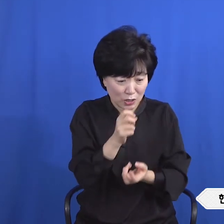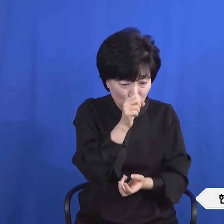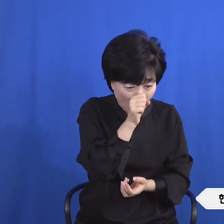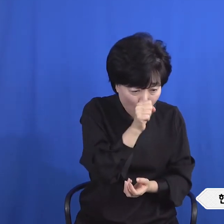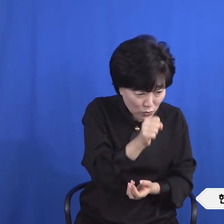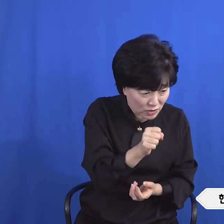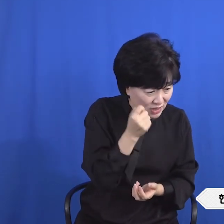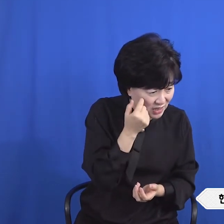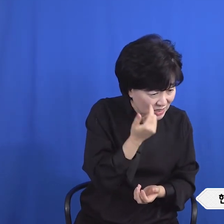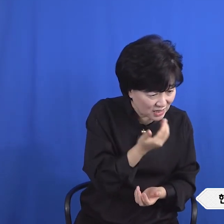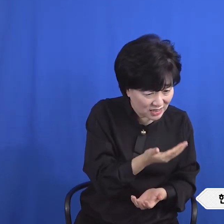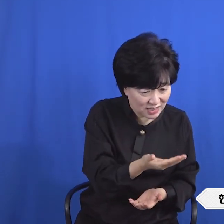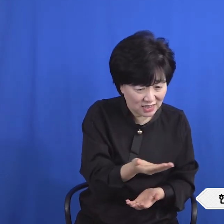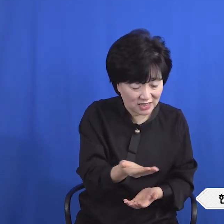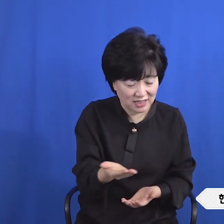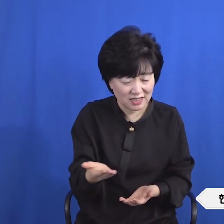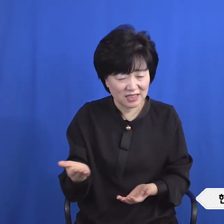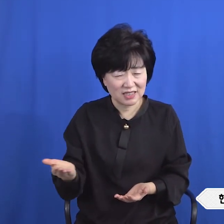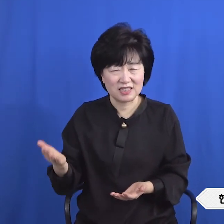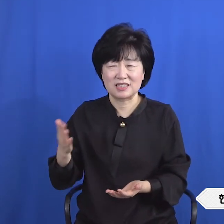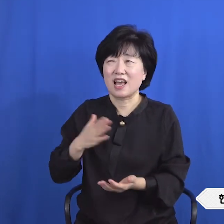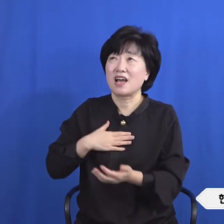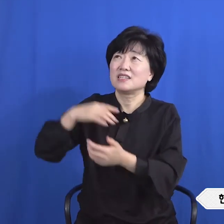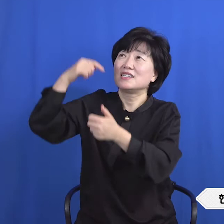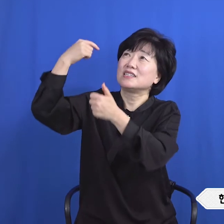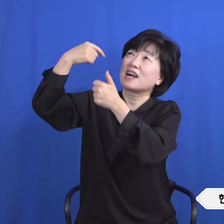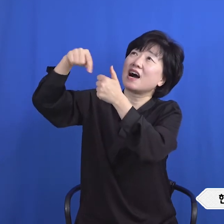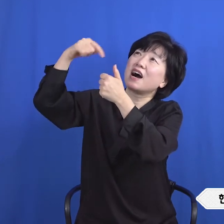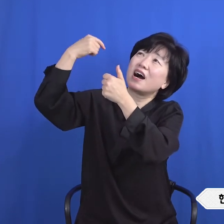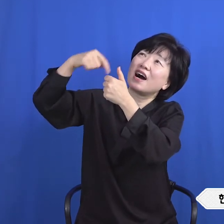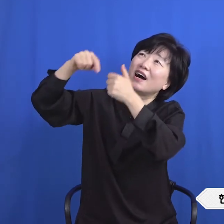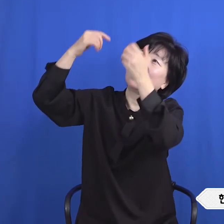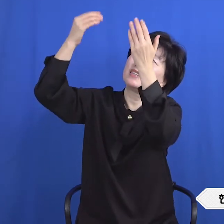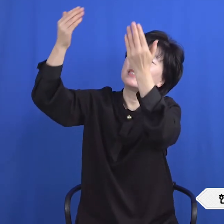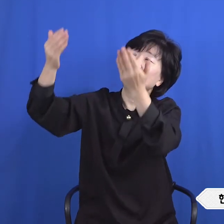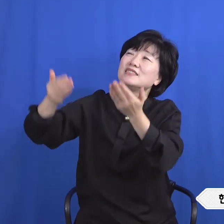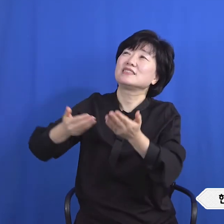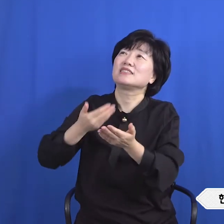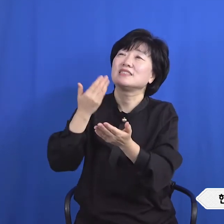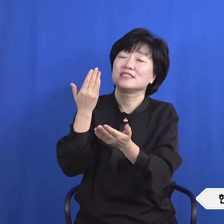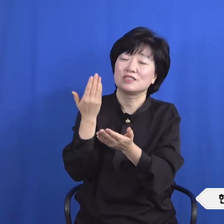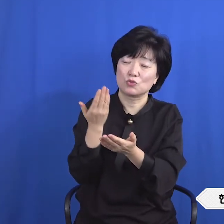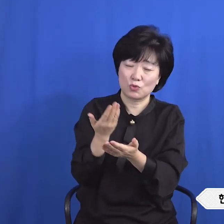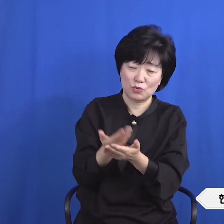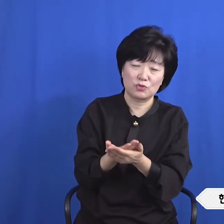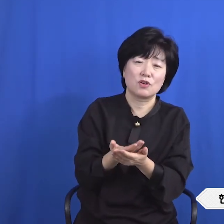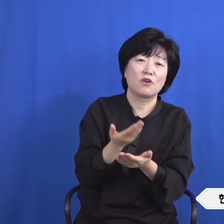어찌해야 좋을지 나를